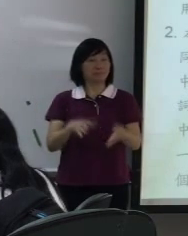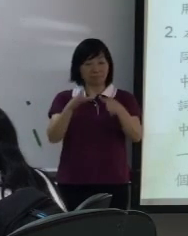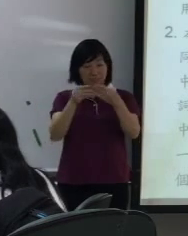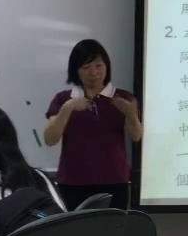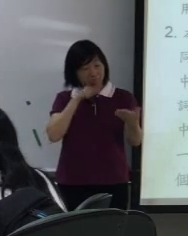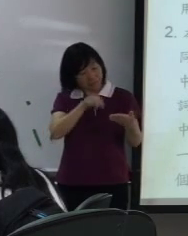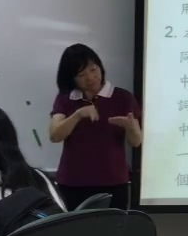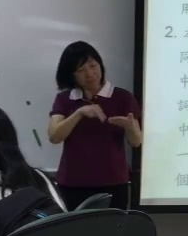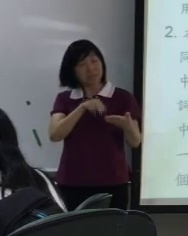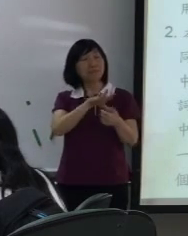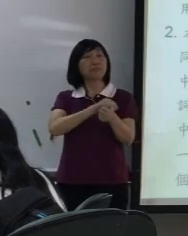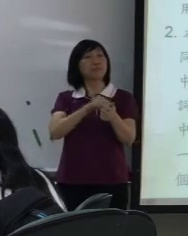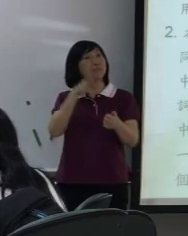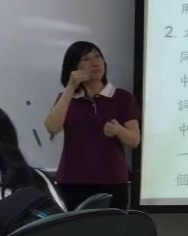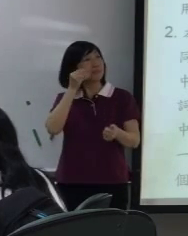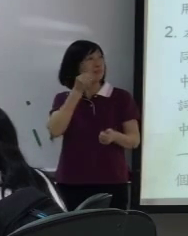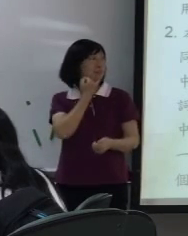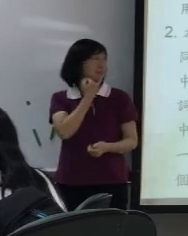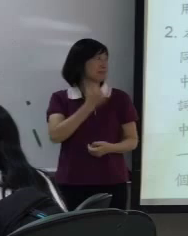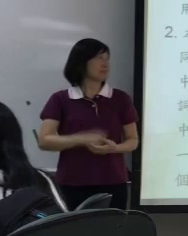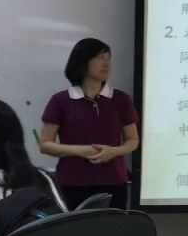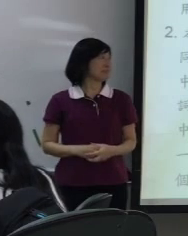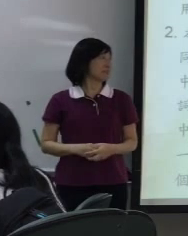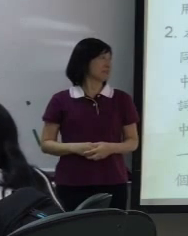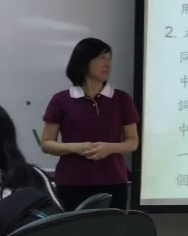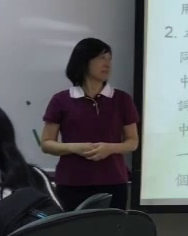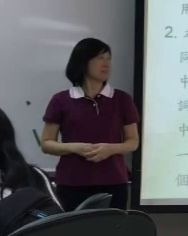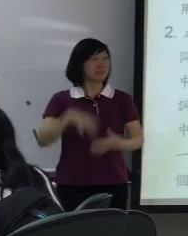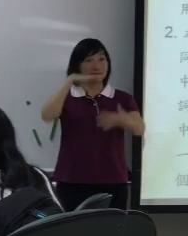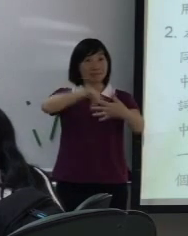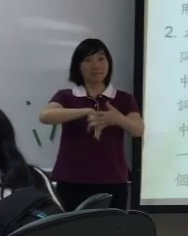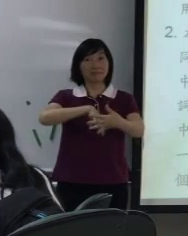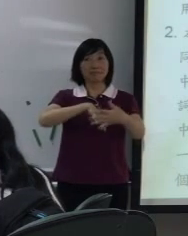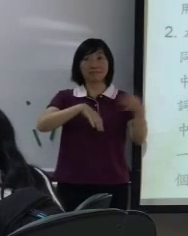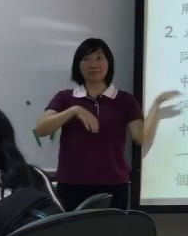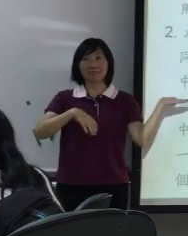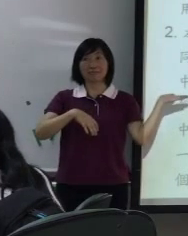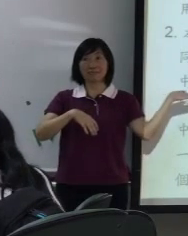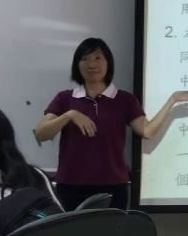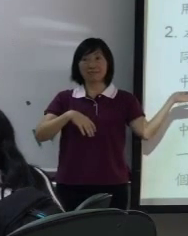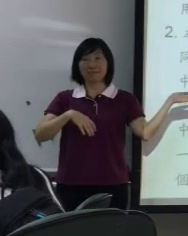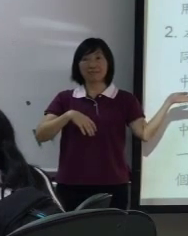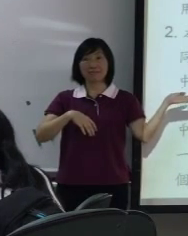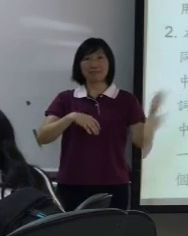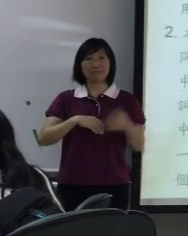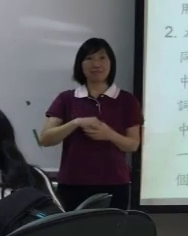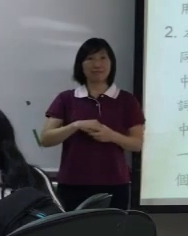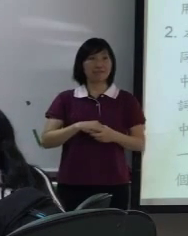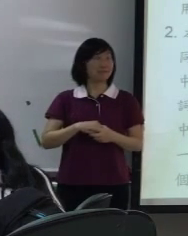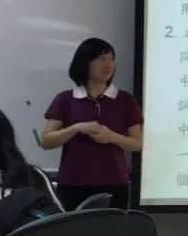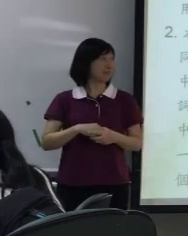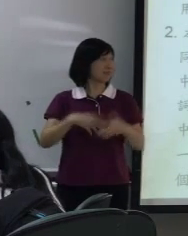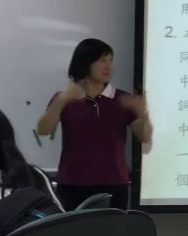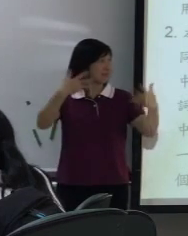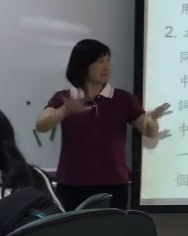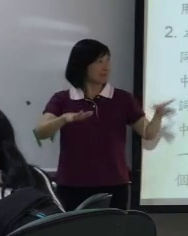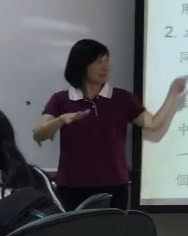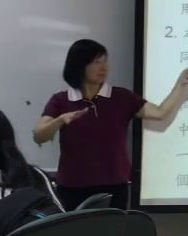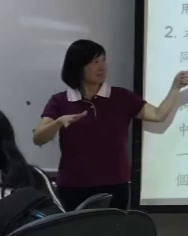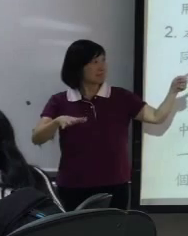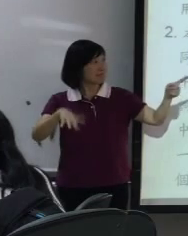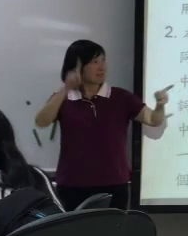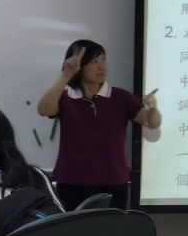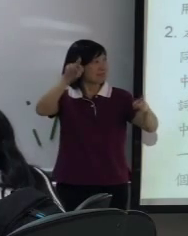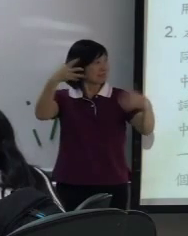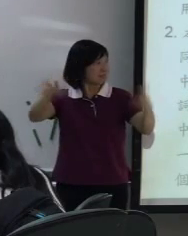应用，哦，然后呢，其中这么多的中文词